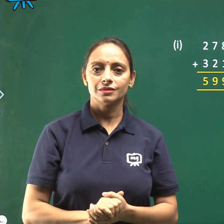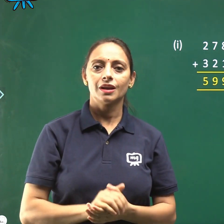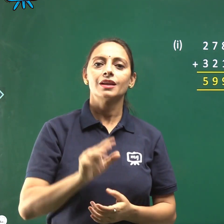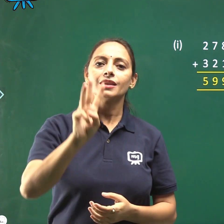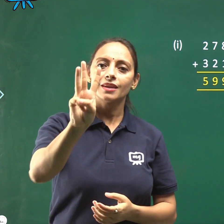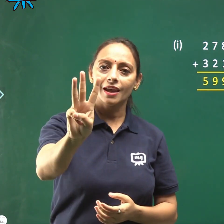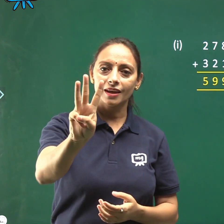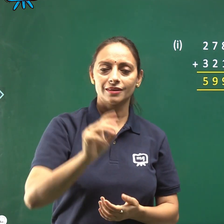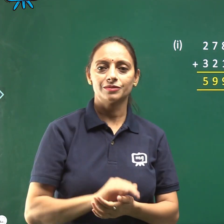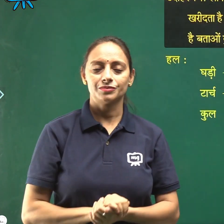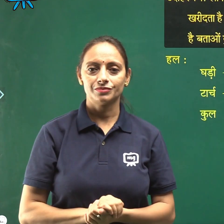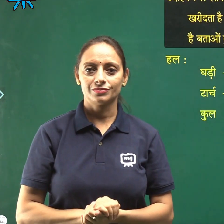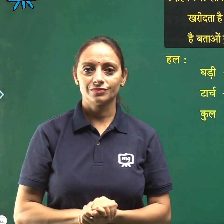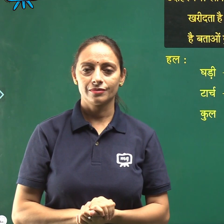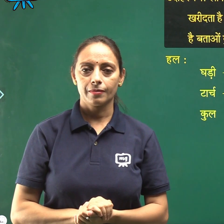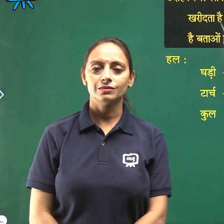3।